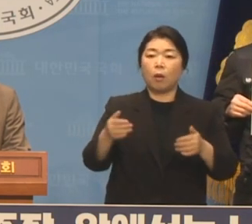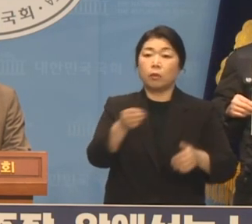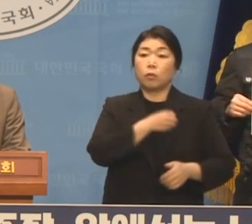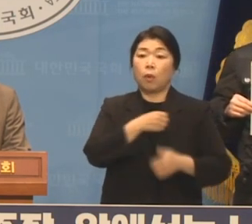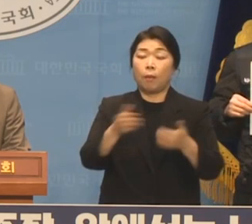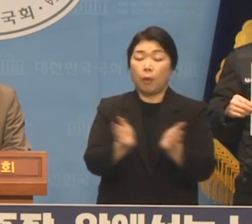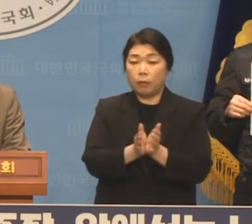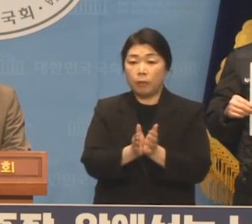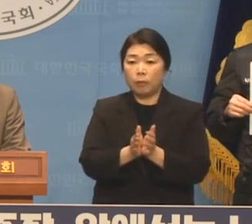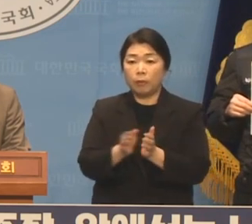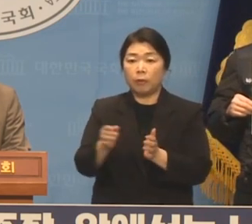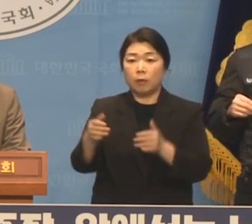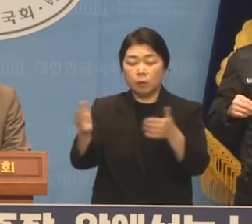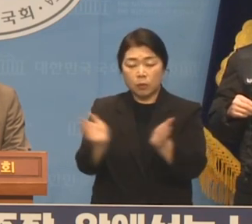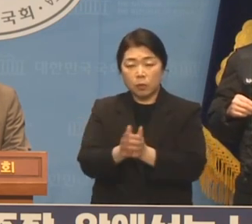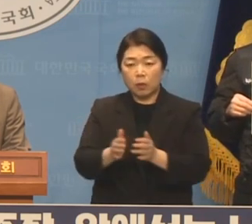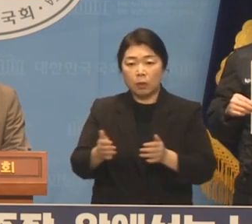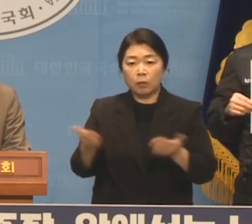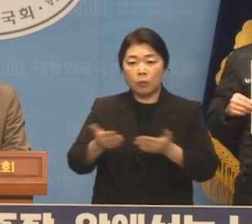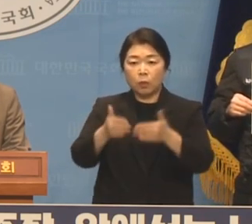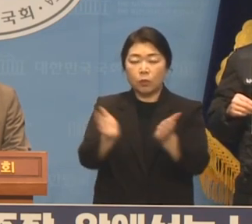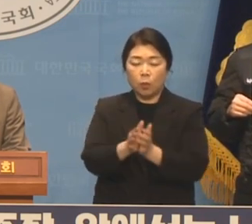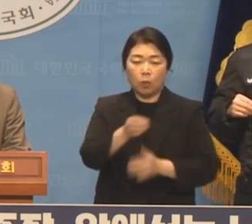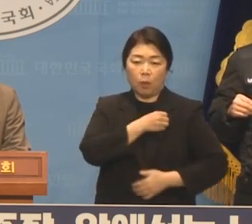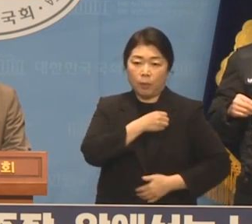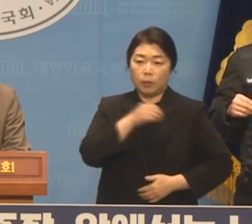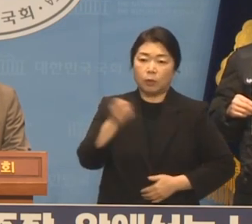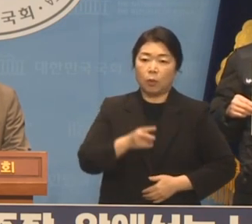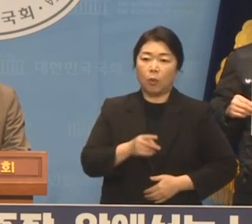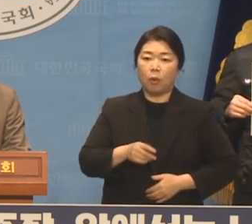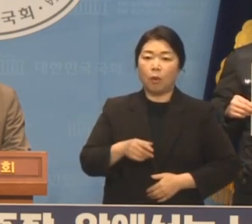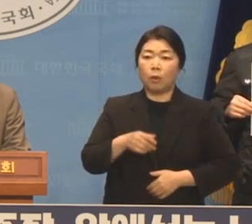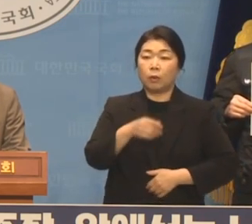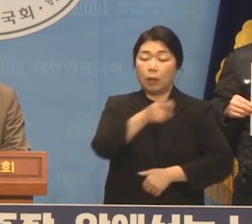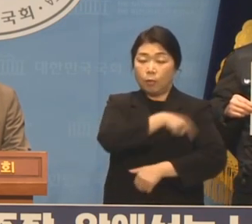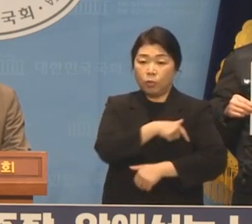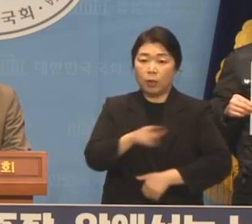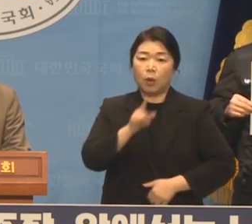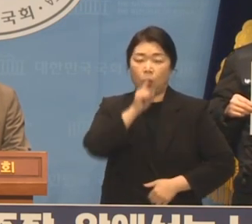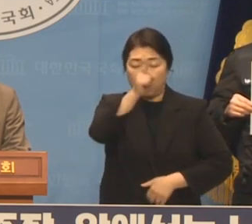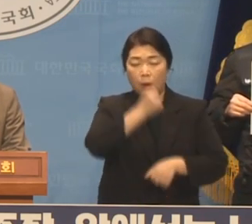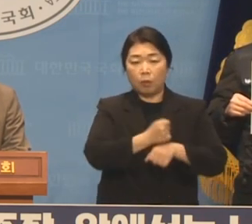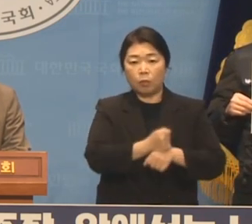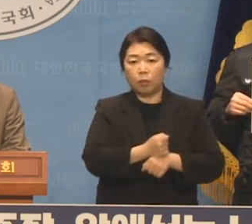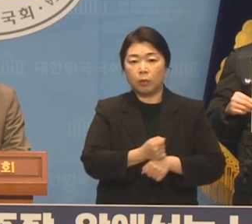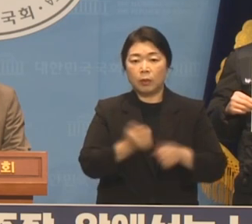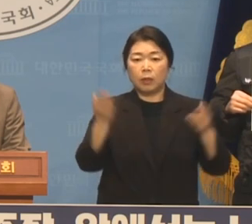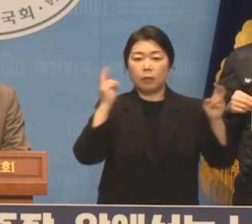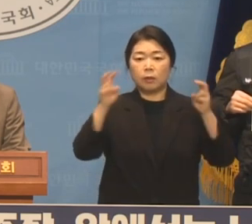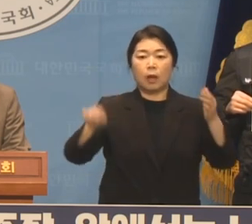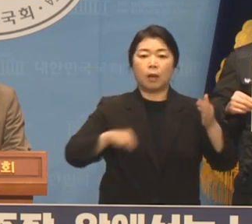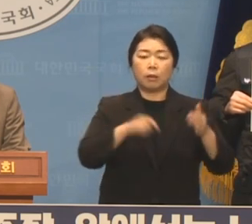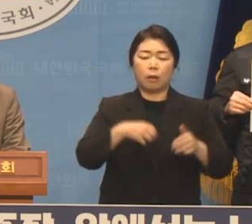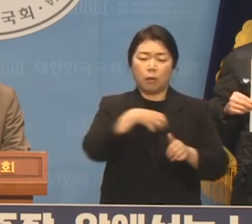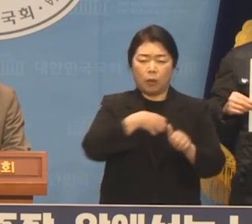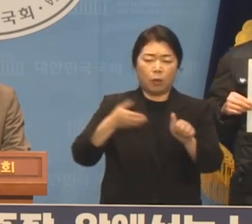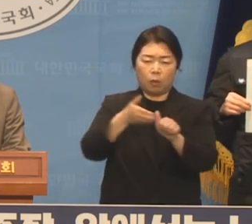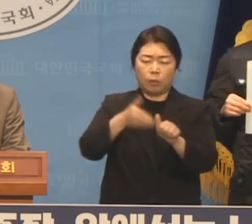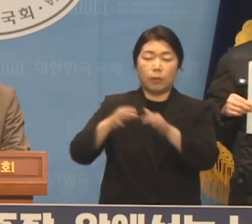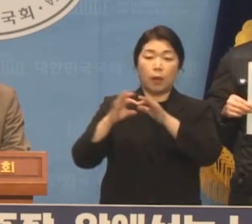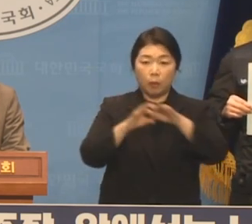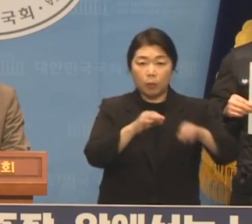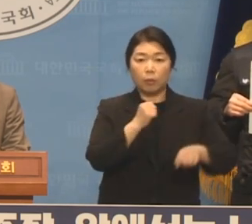간부들에게 고소고발을 남발하고 직장 내 괴롭힘 행위가 끊이지 않는 등 노조 혐오를 일삼고